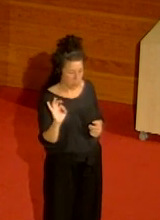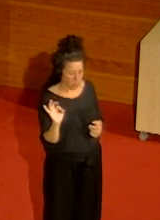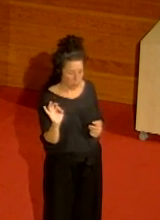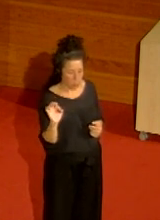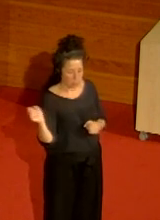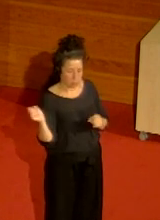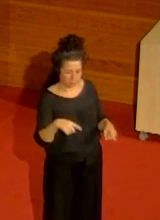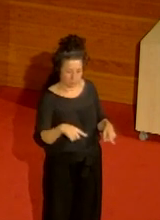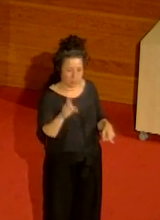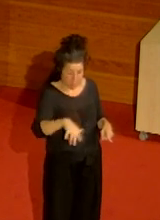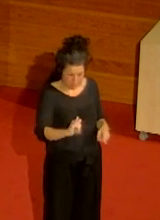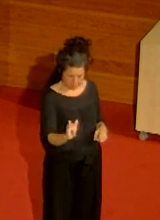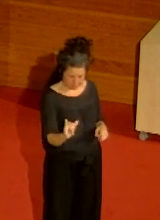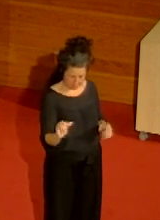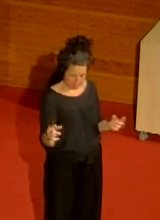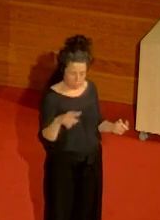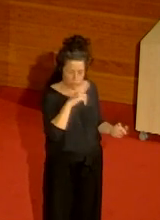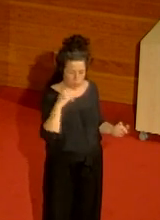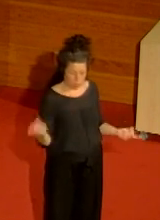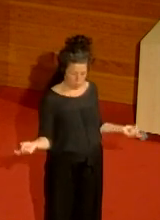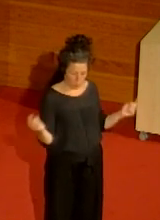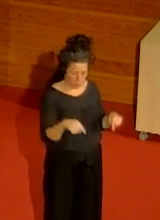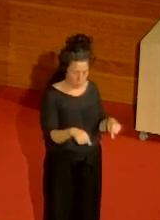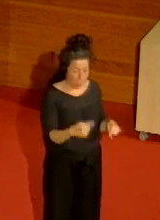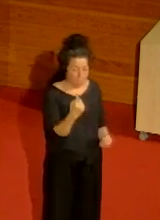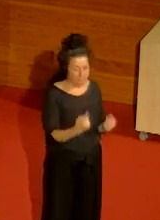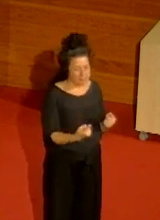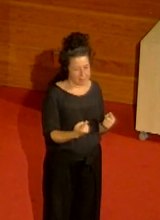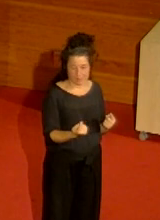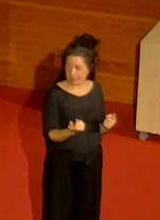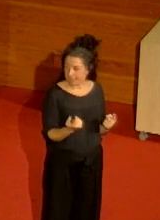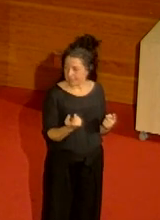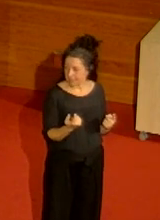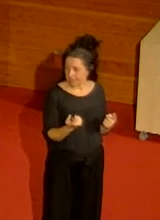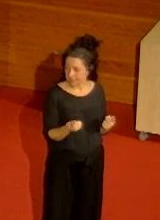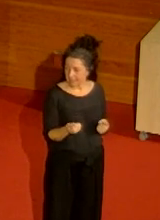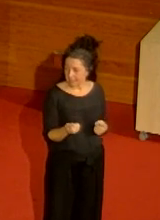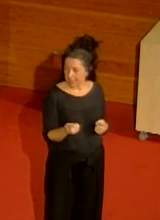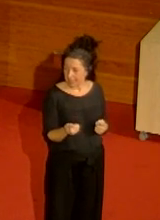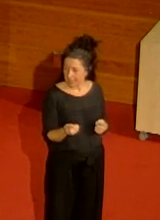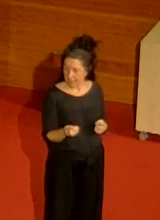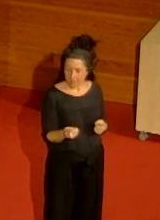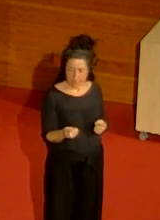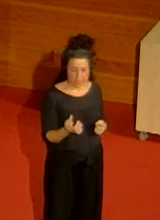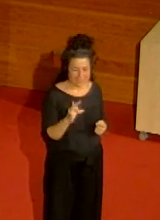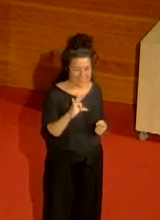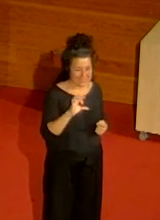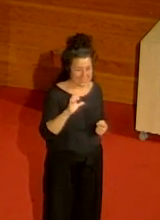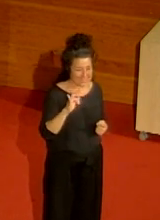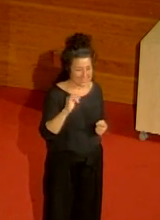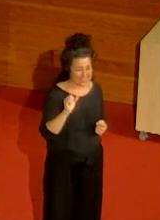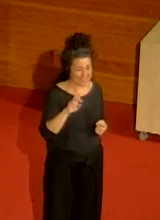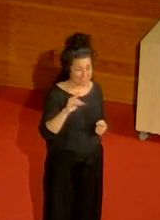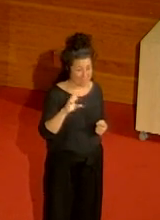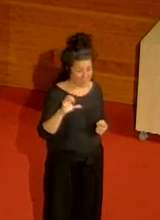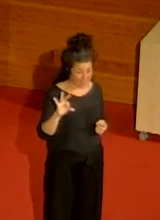a veces se tiende a identificar a usar como sinónimo mirragié y sefardía los sefardíos son